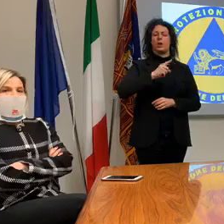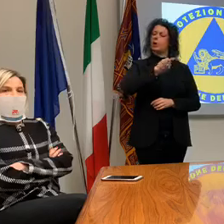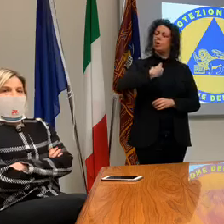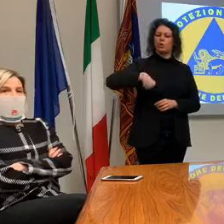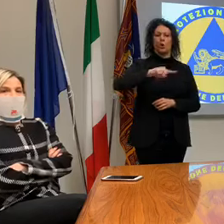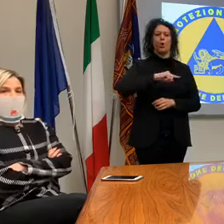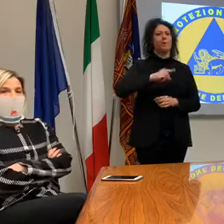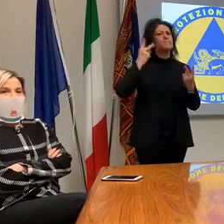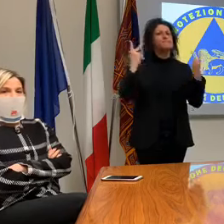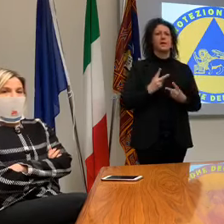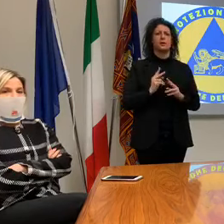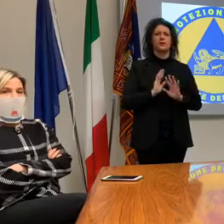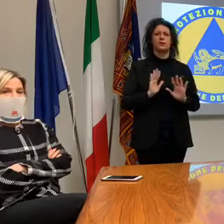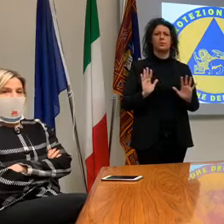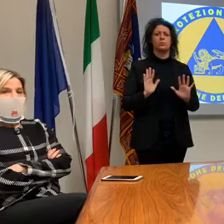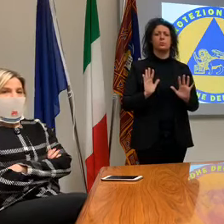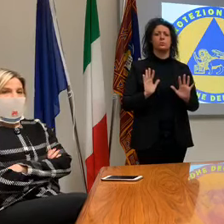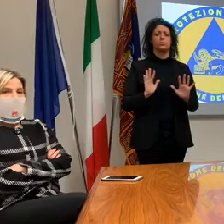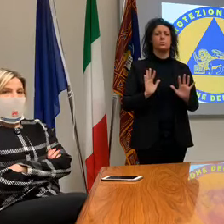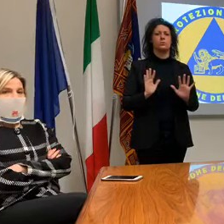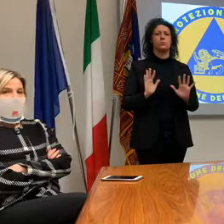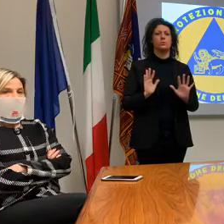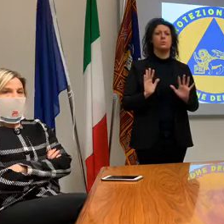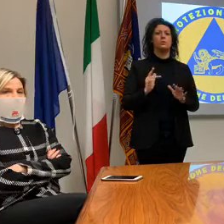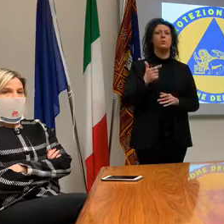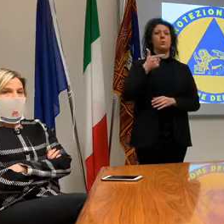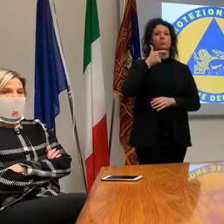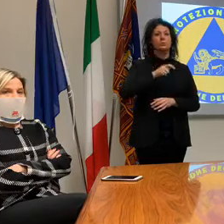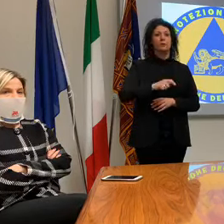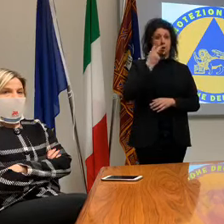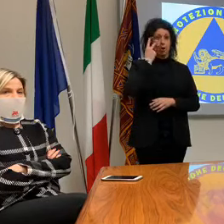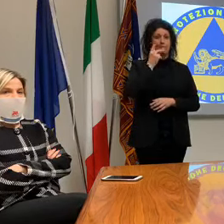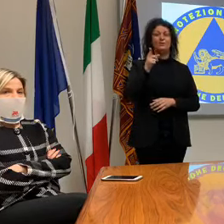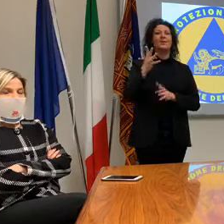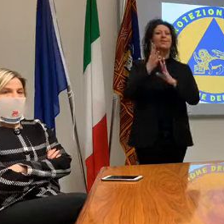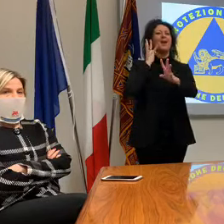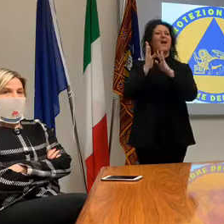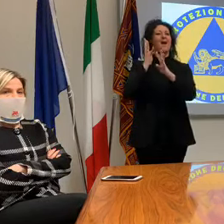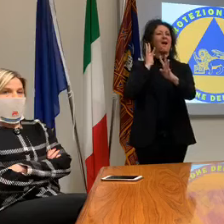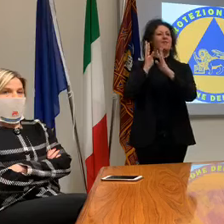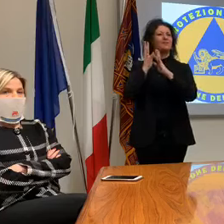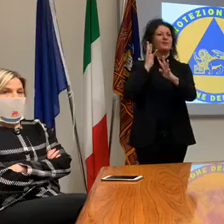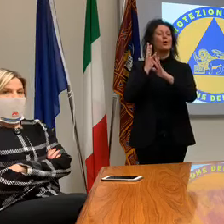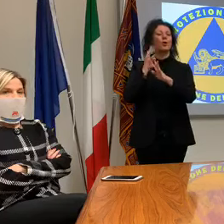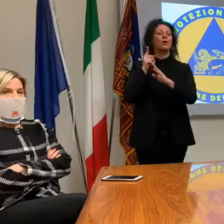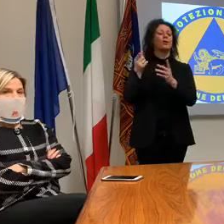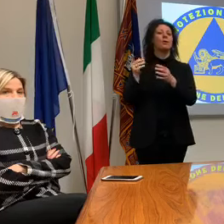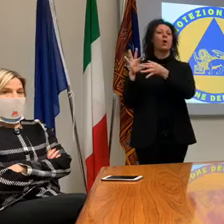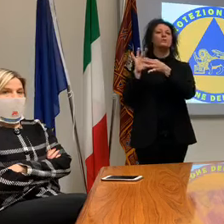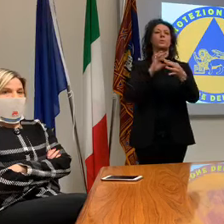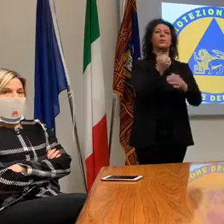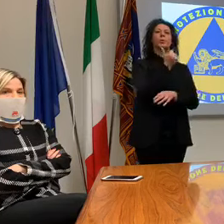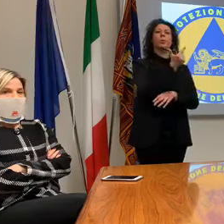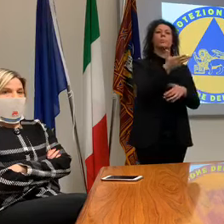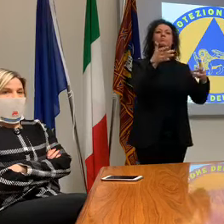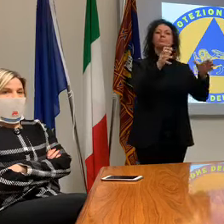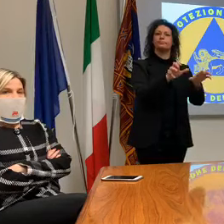noi. È vero perché io l'ho visto dal traffico come è diminuito, è vero perché ho visto i